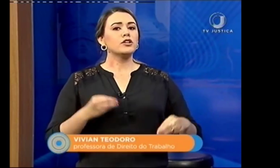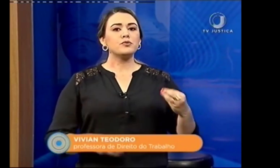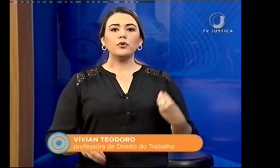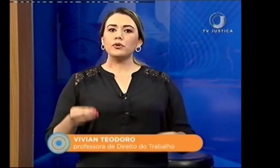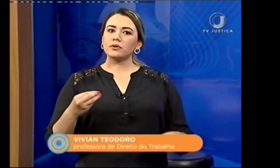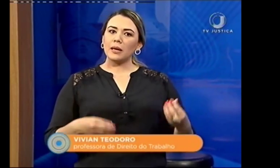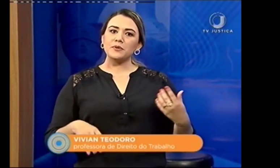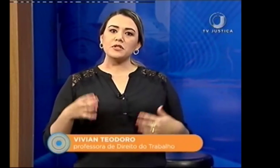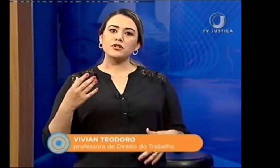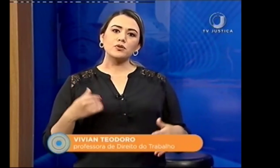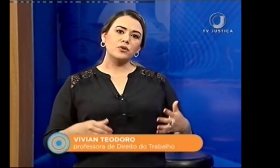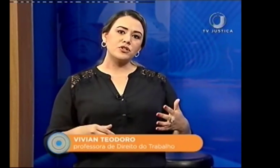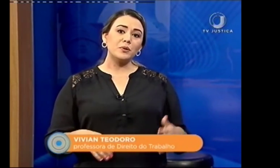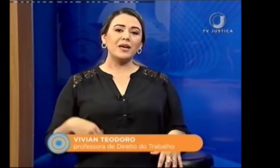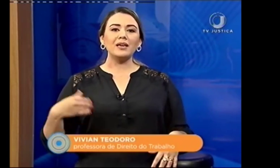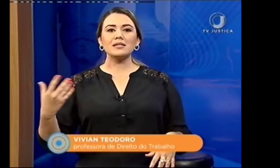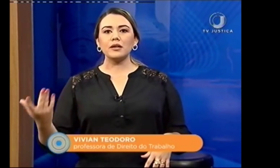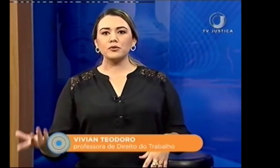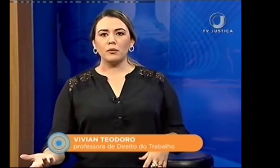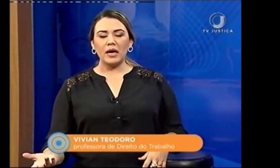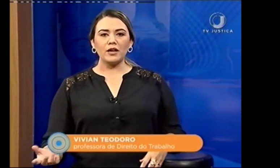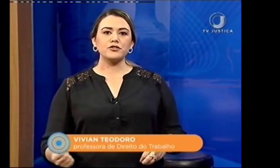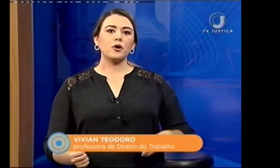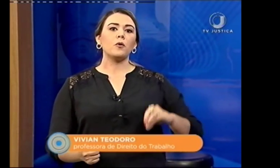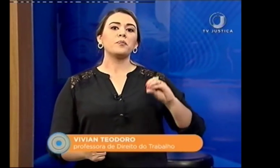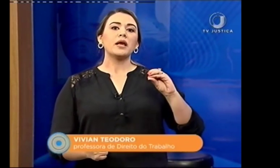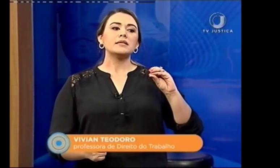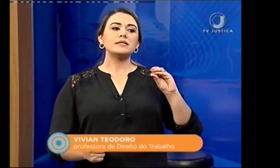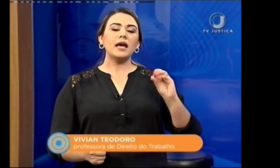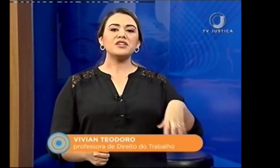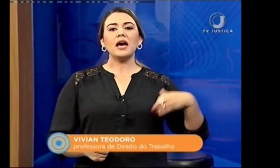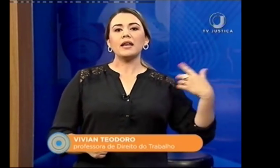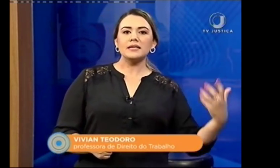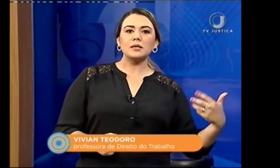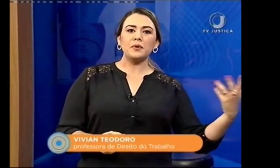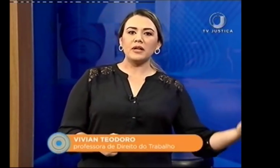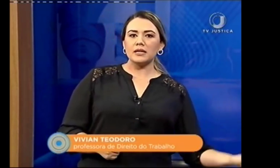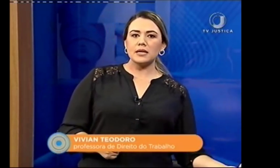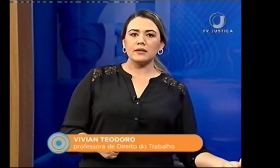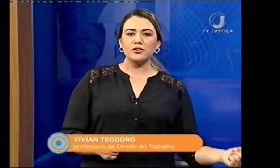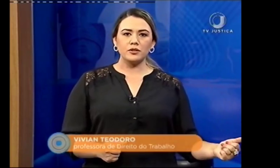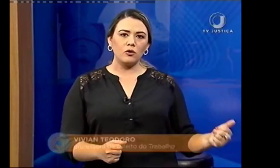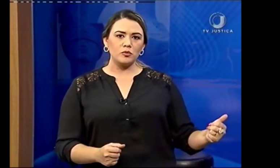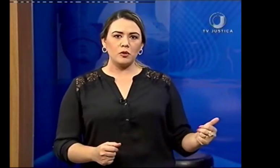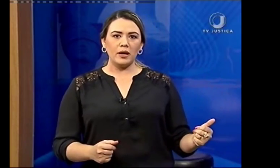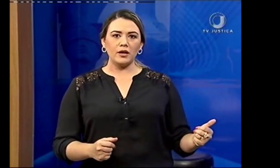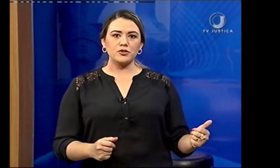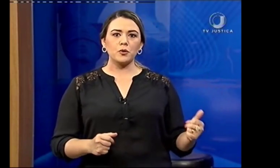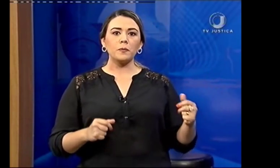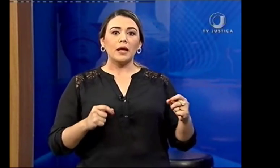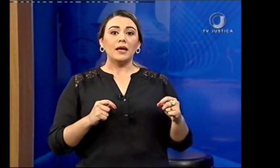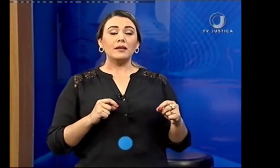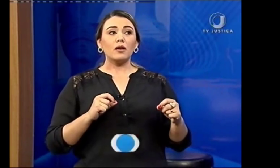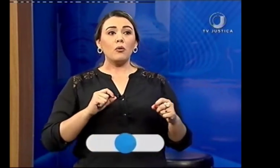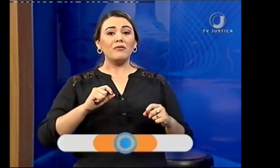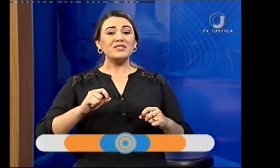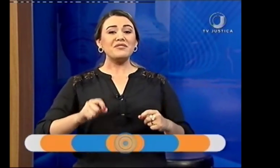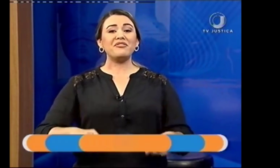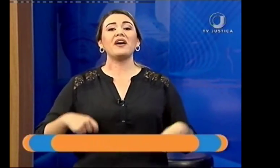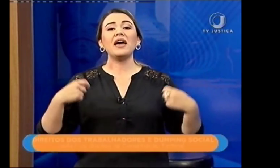Durante muito tempo se discutiu quem seria o doméstico, se a diarista poderia ser entendida como doméstico. Então,